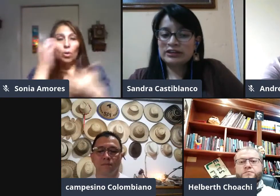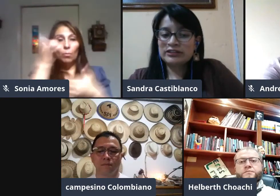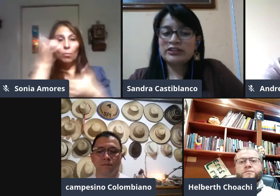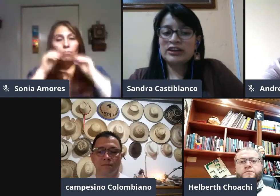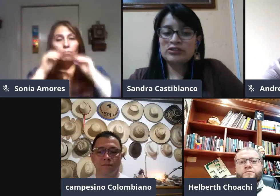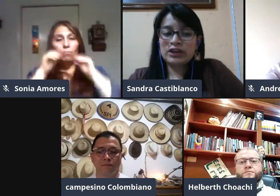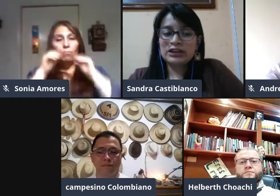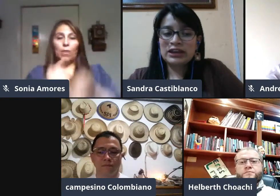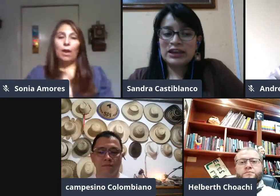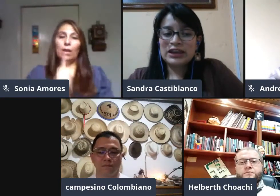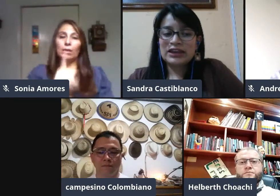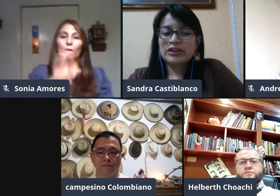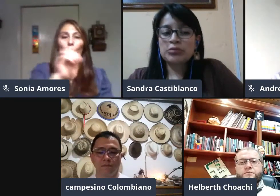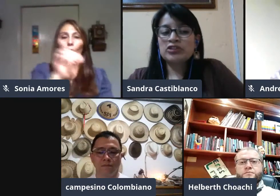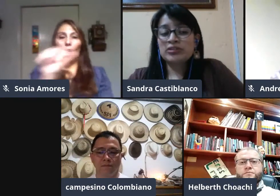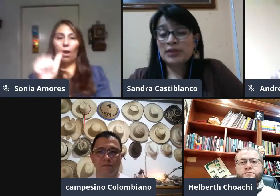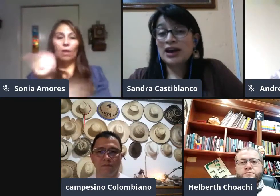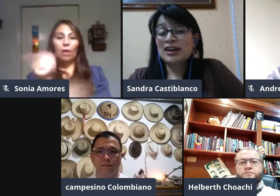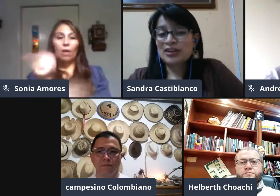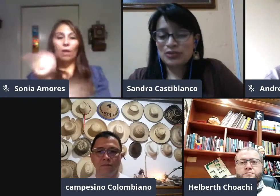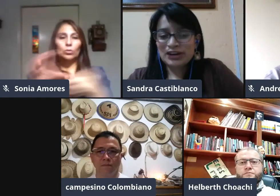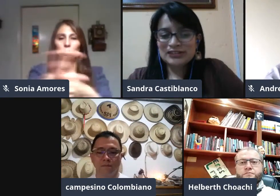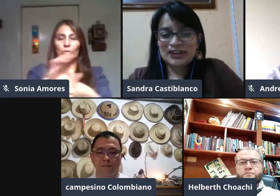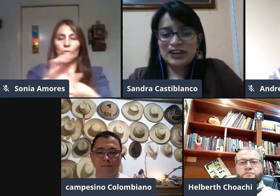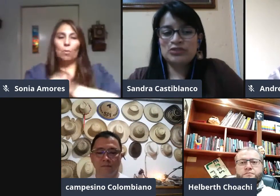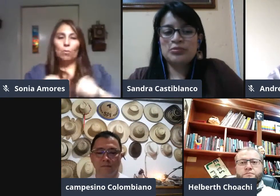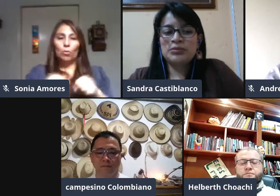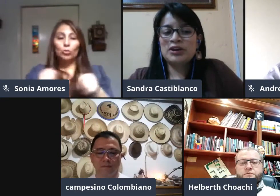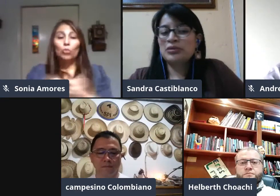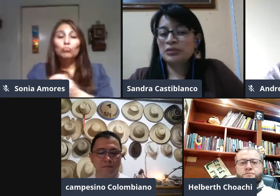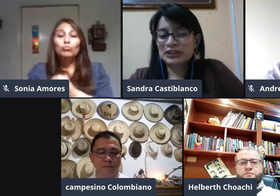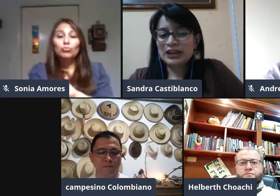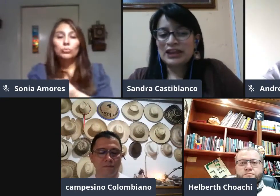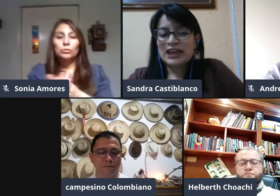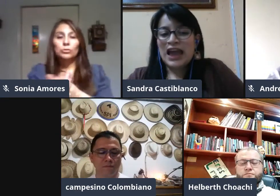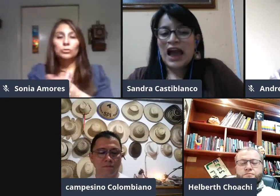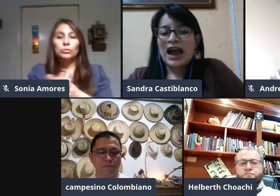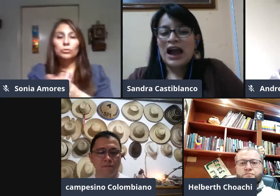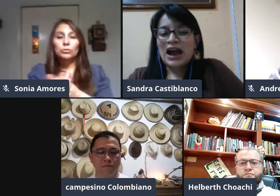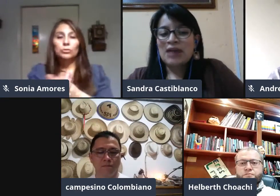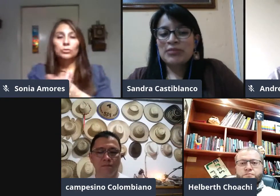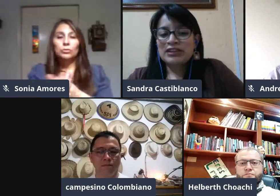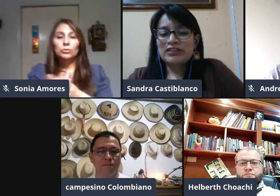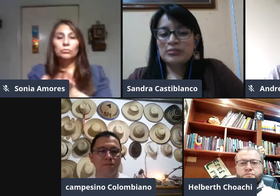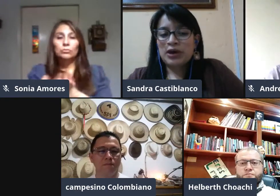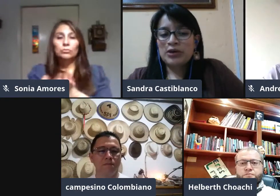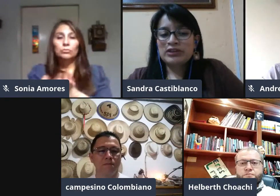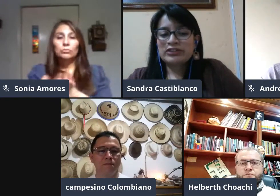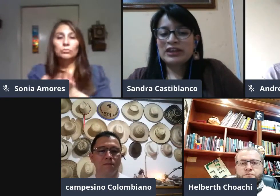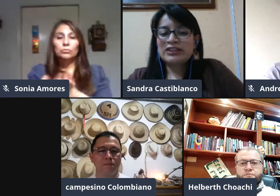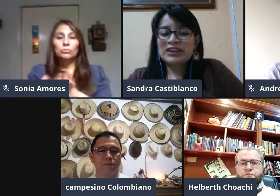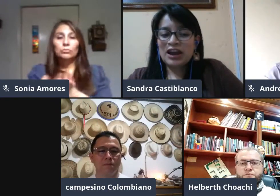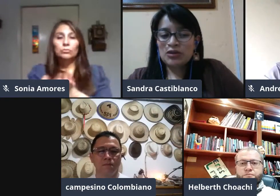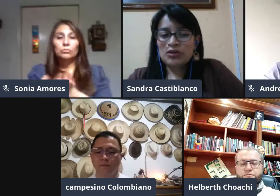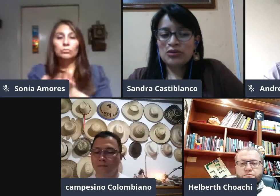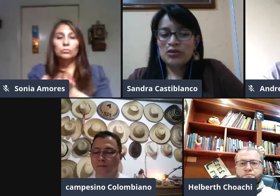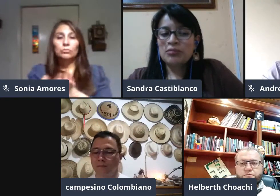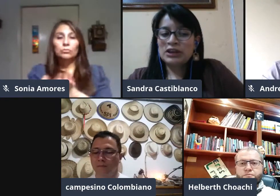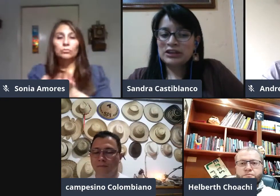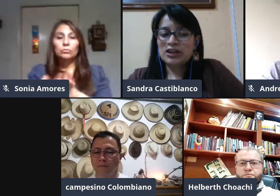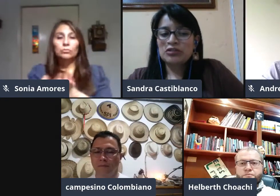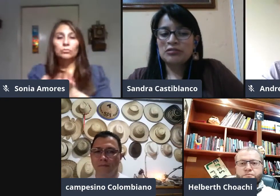y lideresas de la ciudad, que está próxima a graduar en su primera cohorte, han participado de este